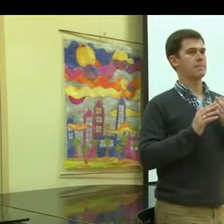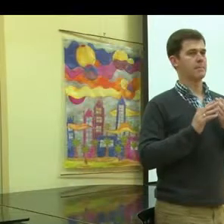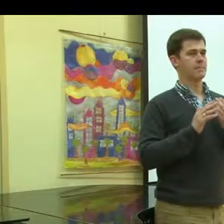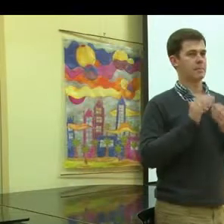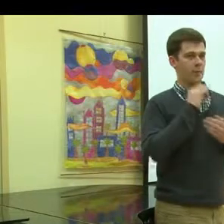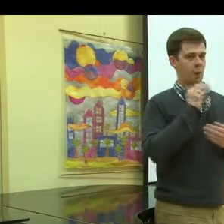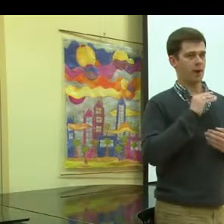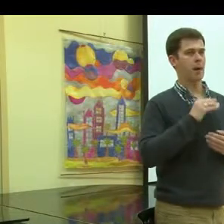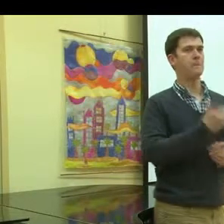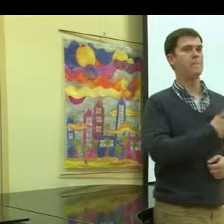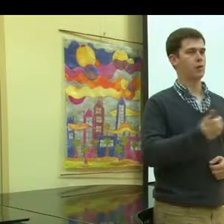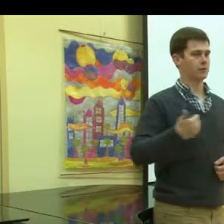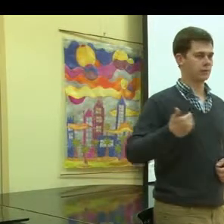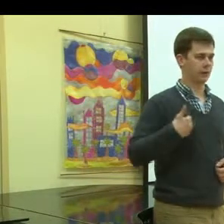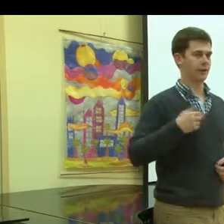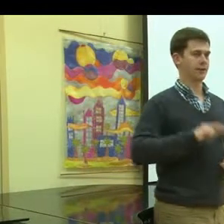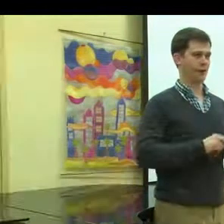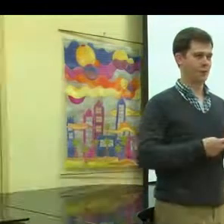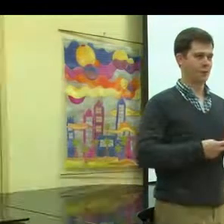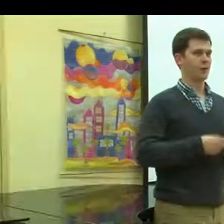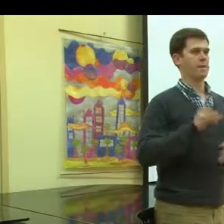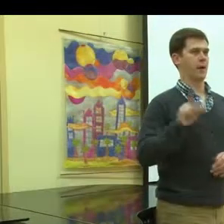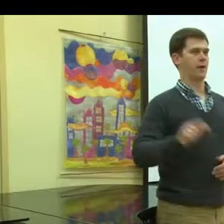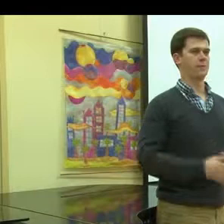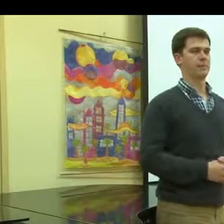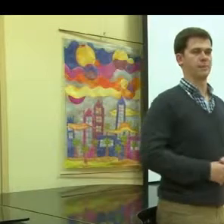503-152-129. I adres mailowy